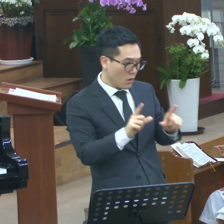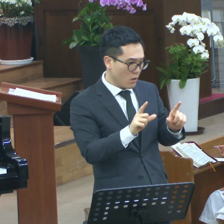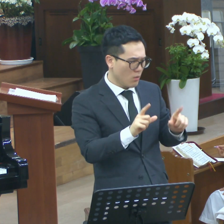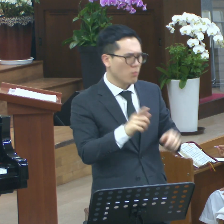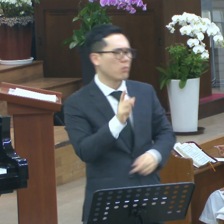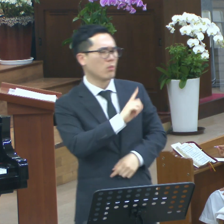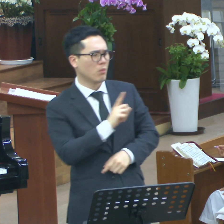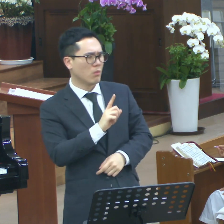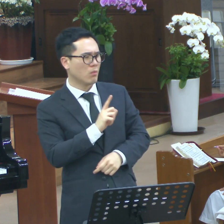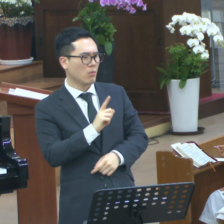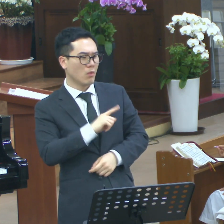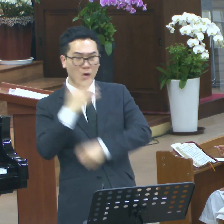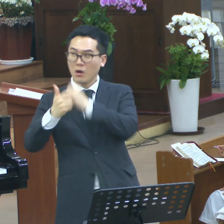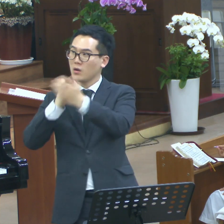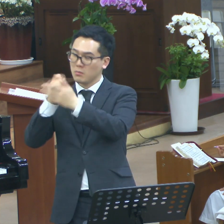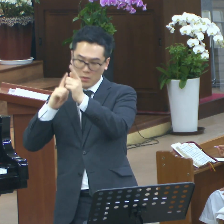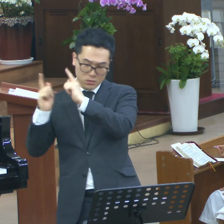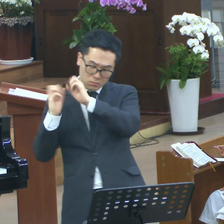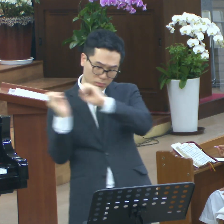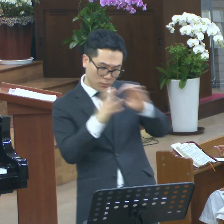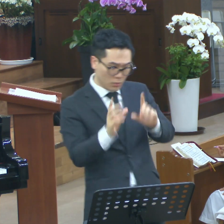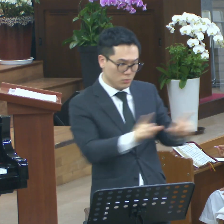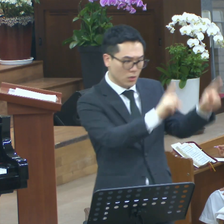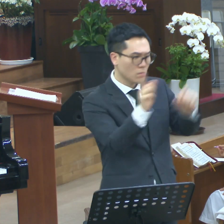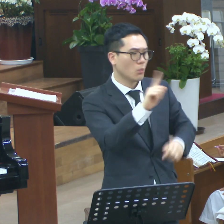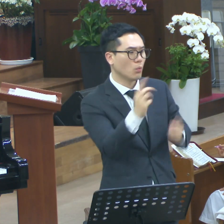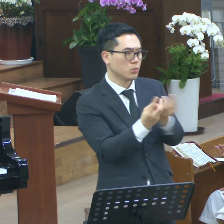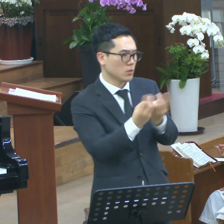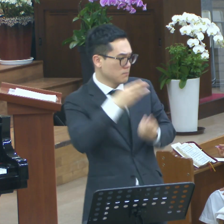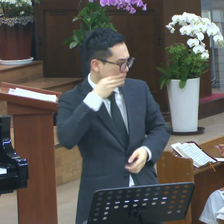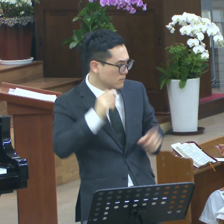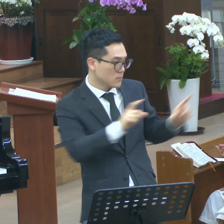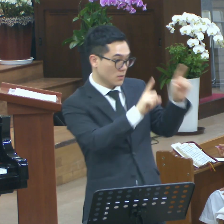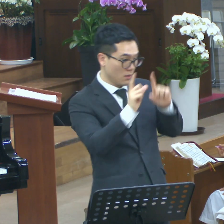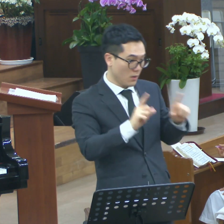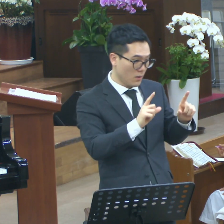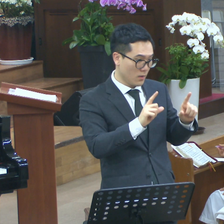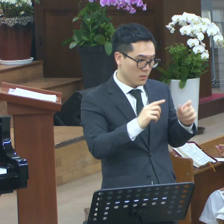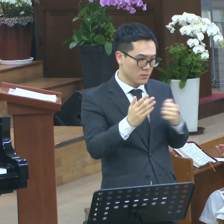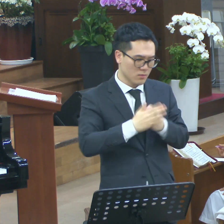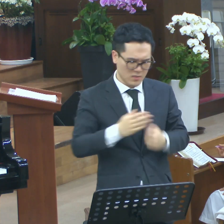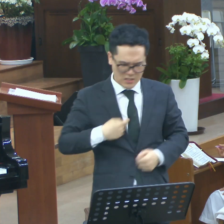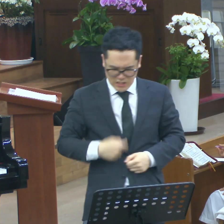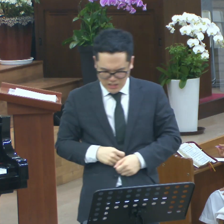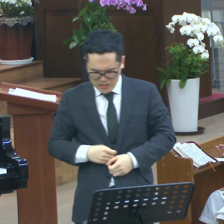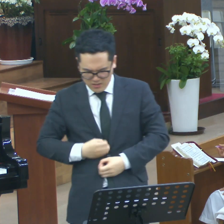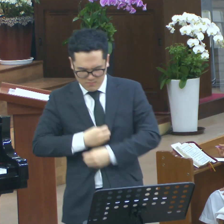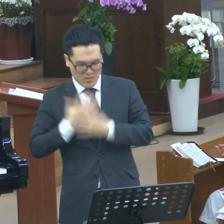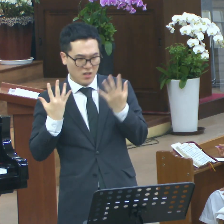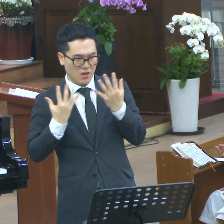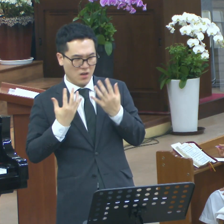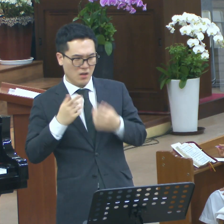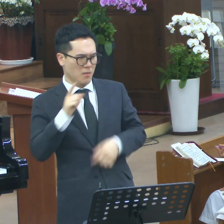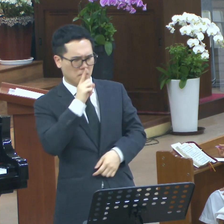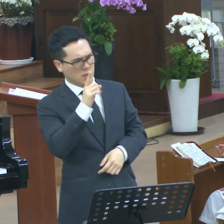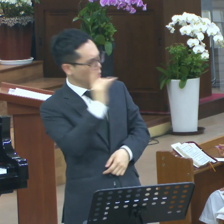거예요. 그래서 맹렬한 분노에 사로잡혔어요. 이럴 수 없다. 여러분 하나님